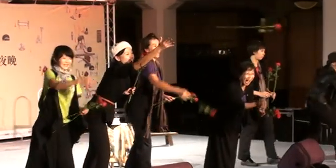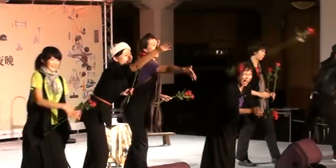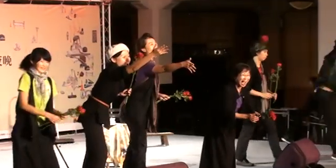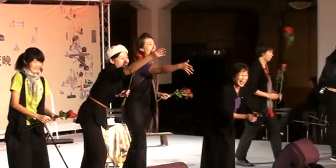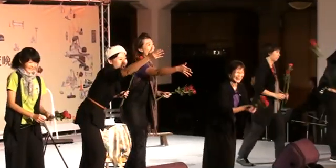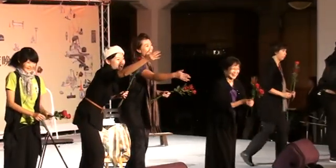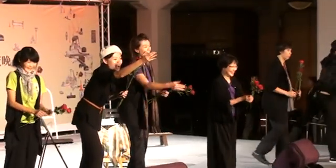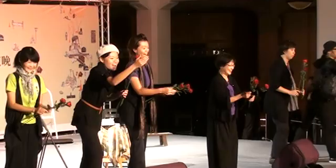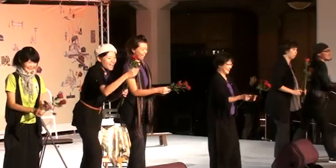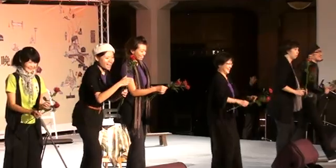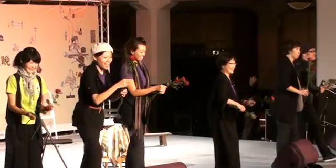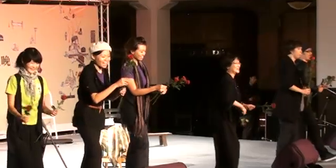Thank you, Mr. Wen.